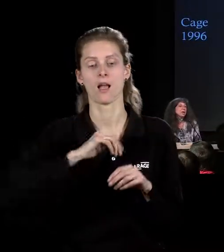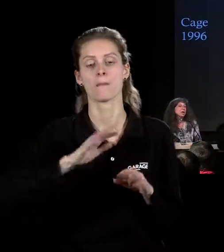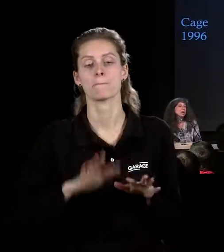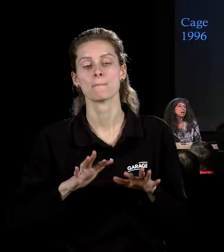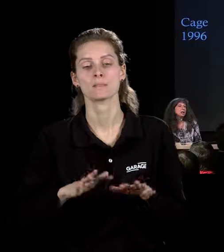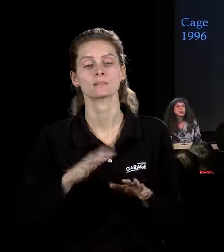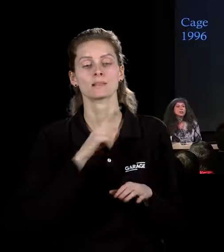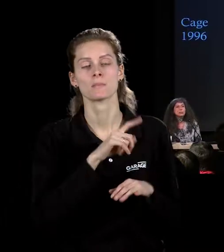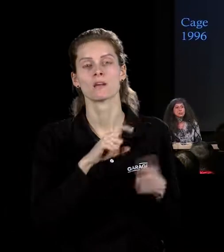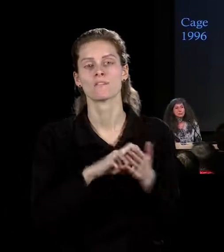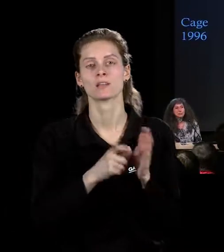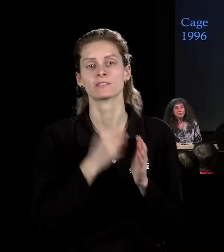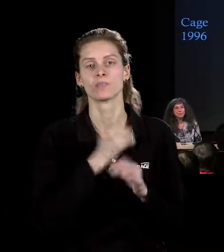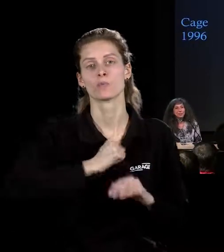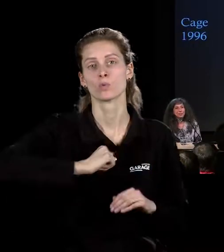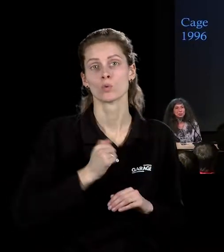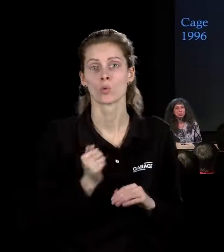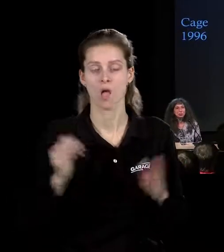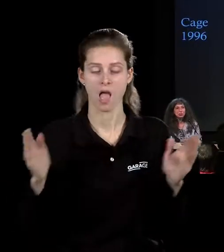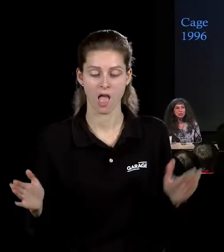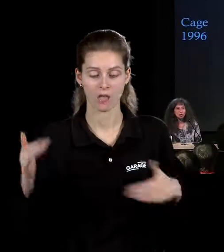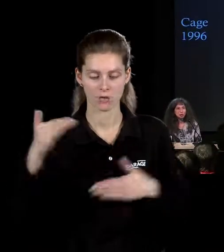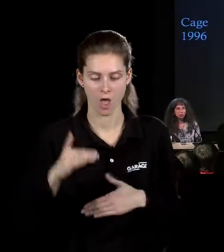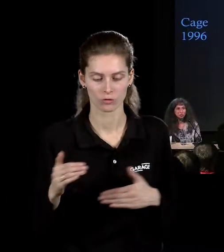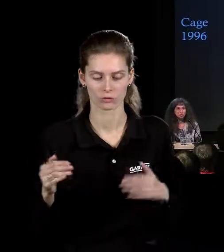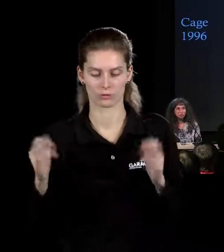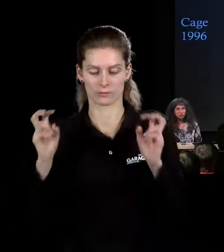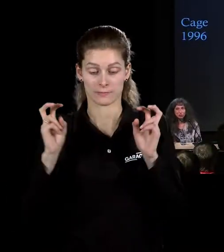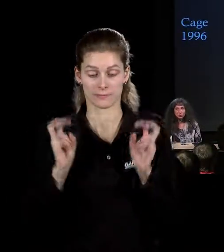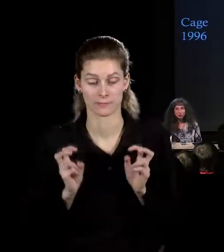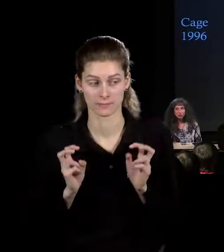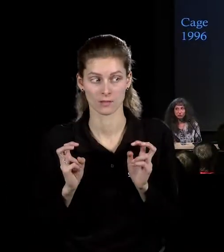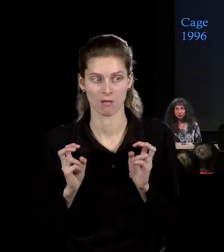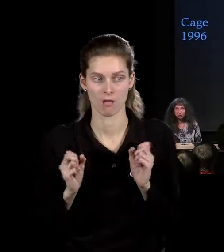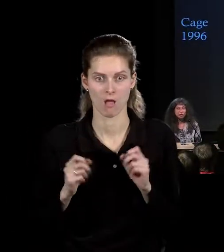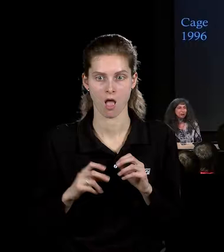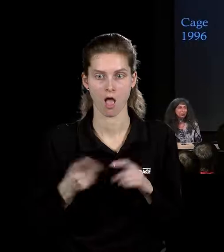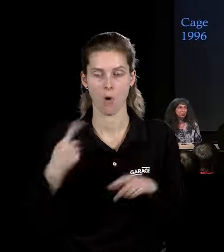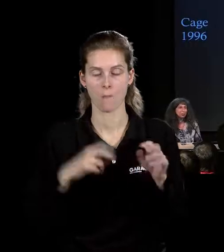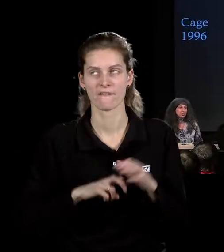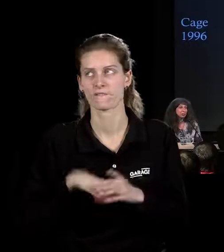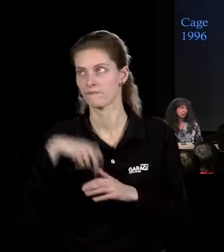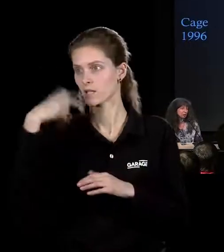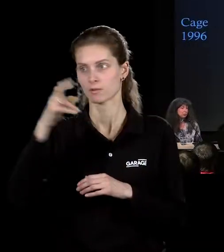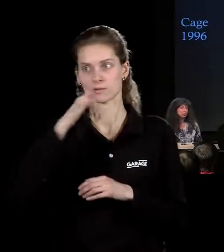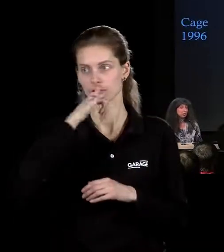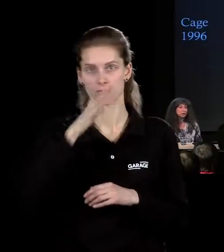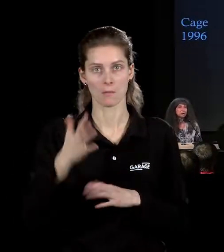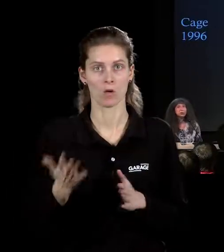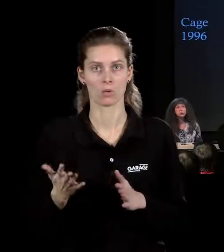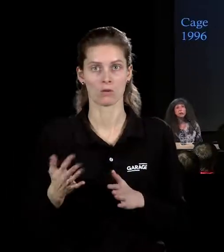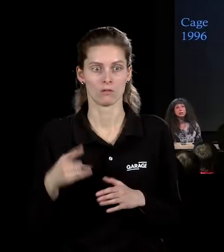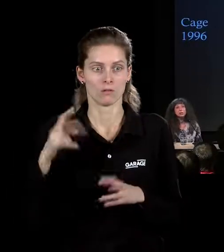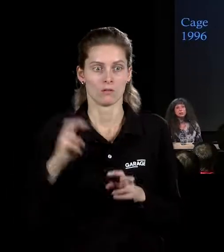месяцев, и он застрял в нем. И понял, что он никак не может оттуда выбраться, и на него